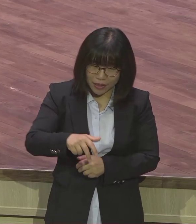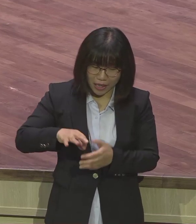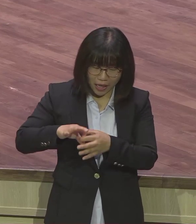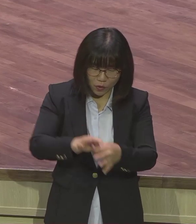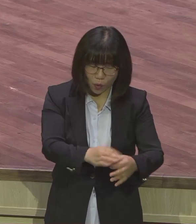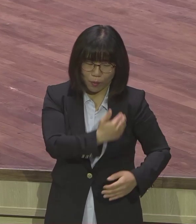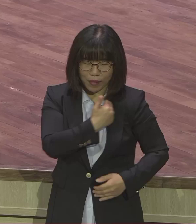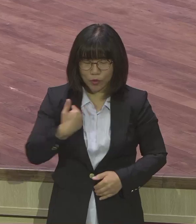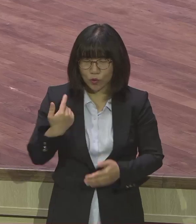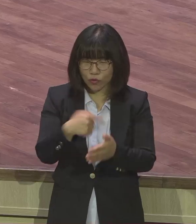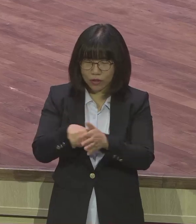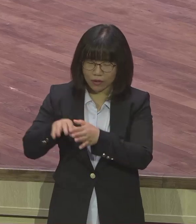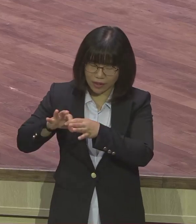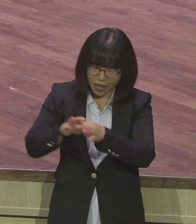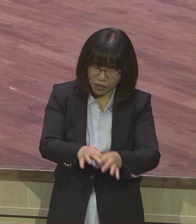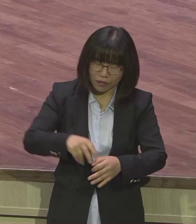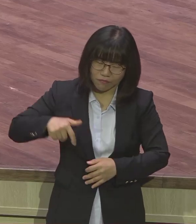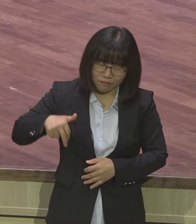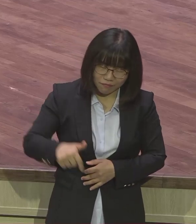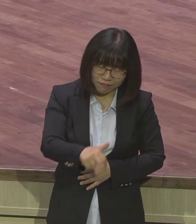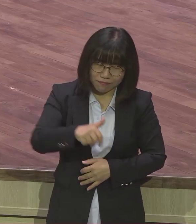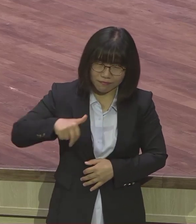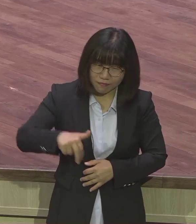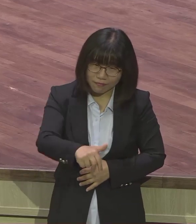계속해서 뛴다는 겁니다.